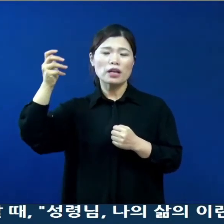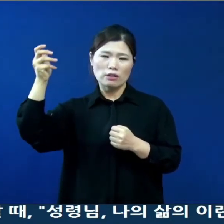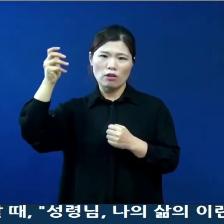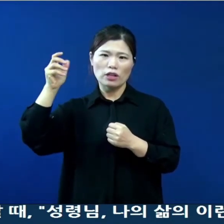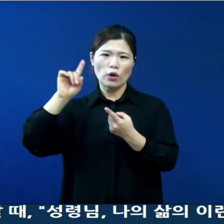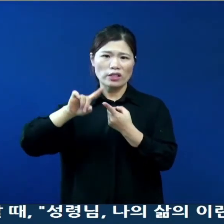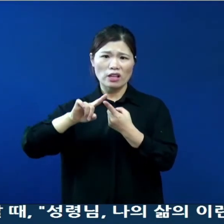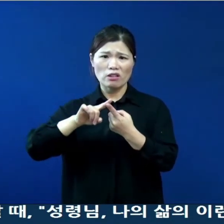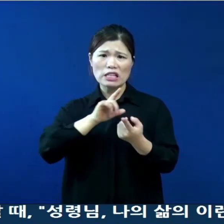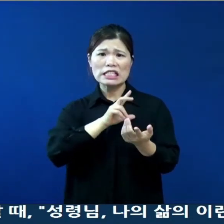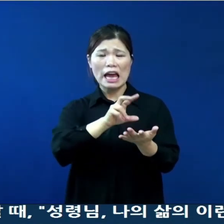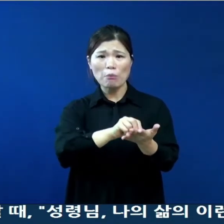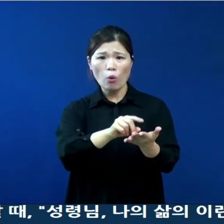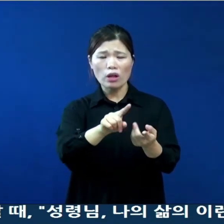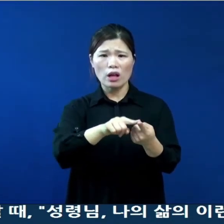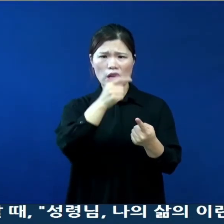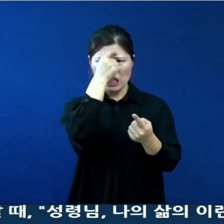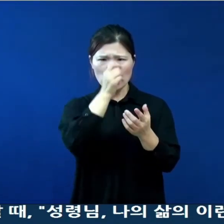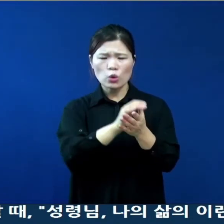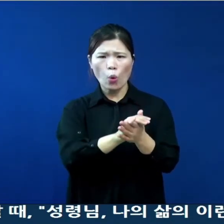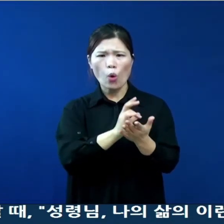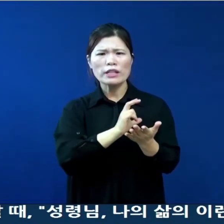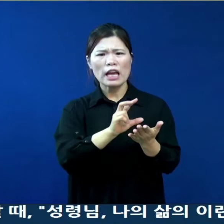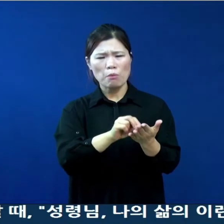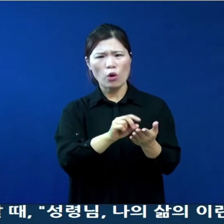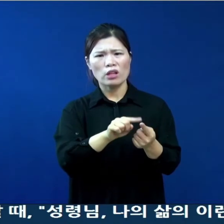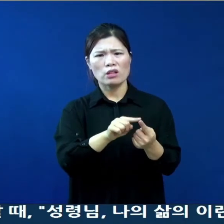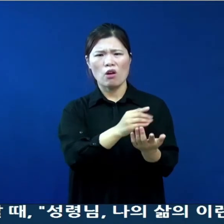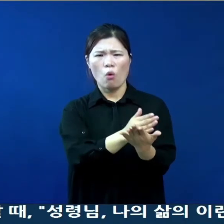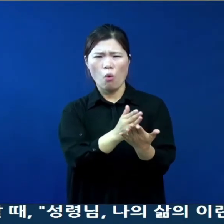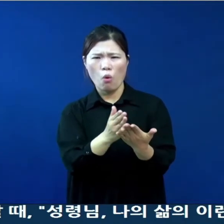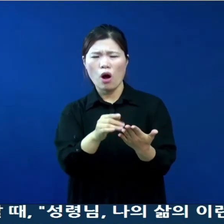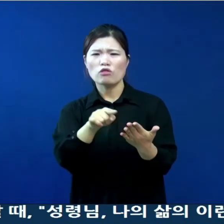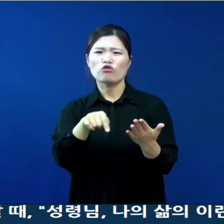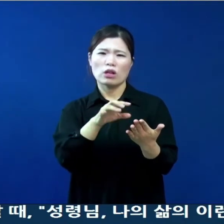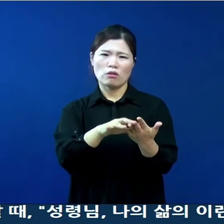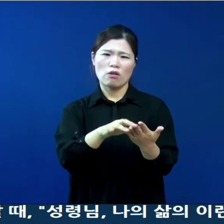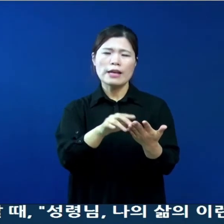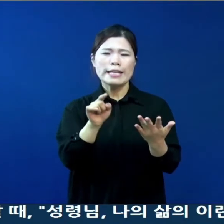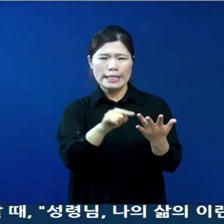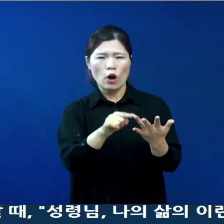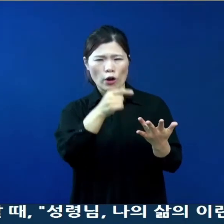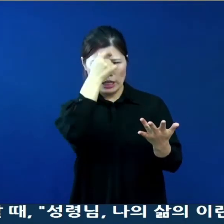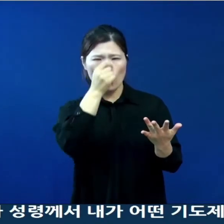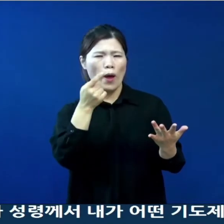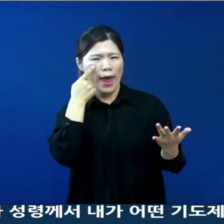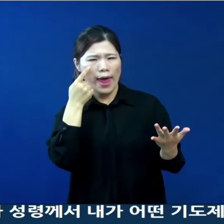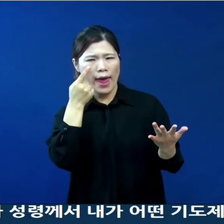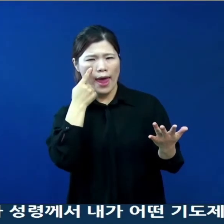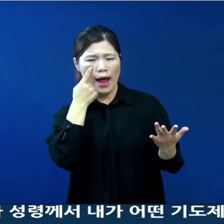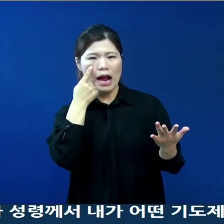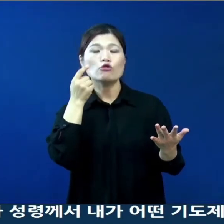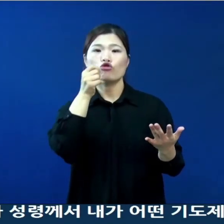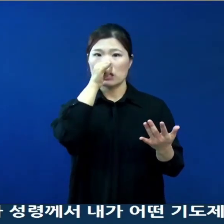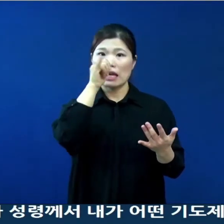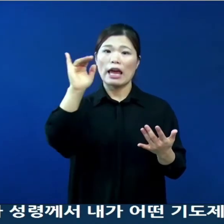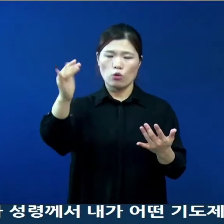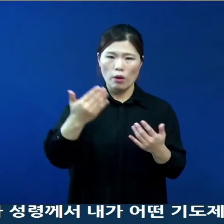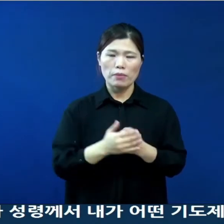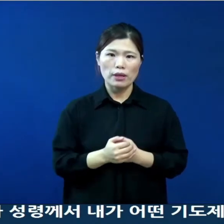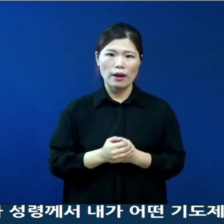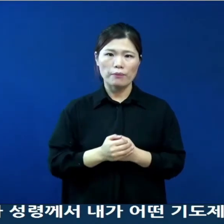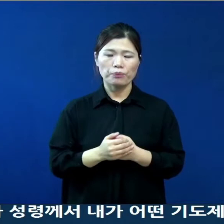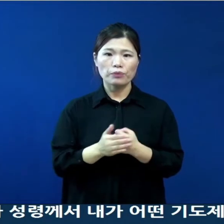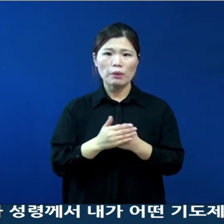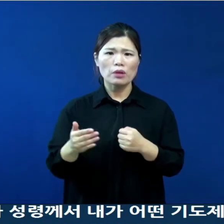제목으로 기도하게 만드실 수도 있다라고 하는 것입니다. 그래서 이 기도할 때마다